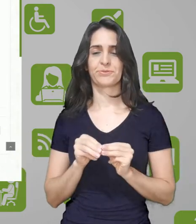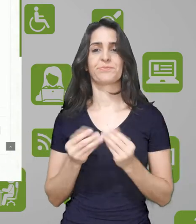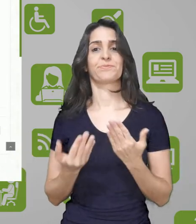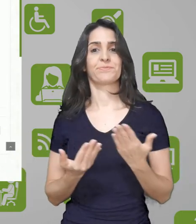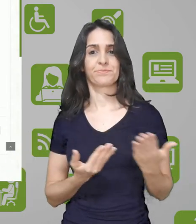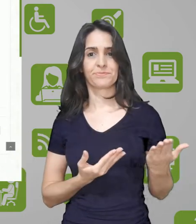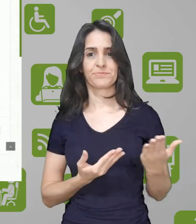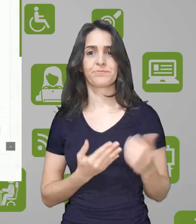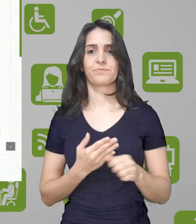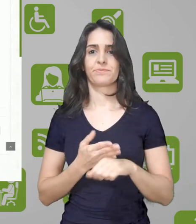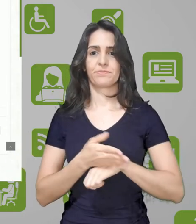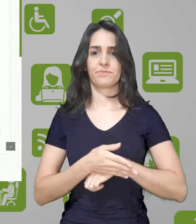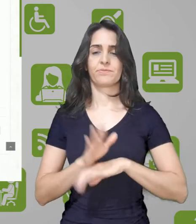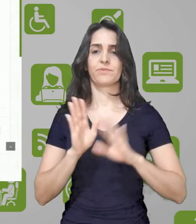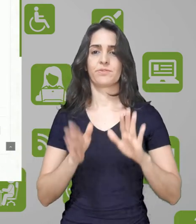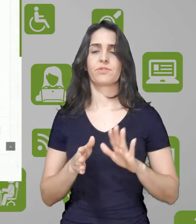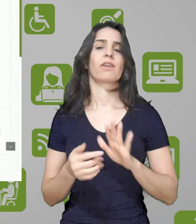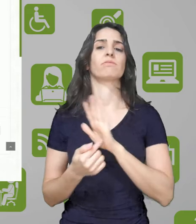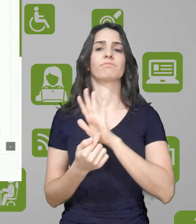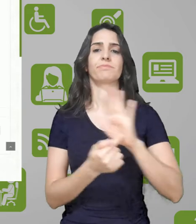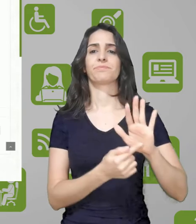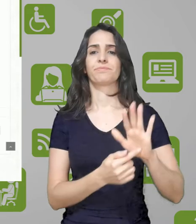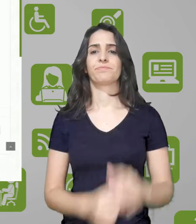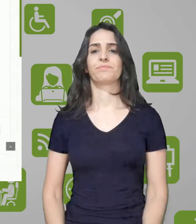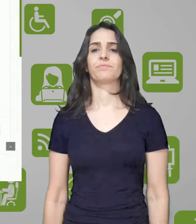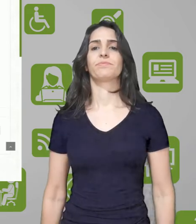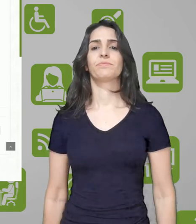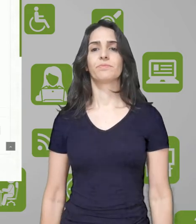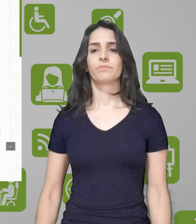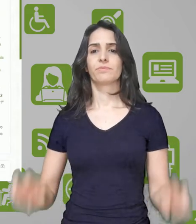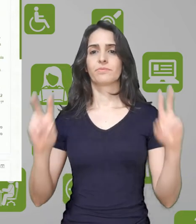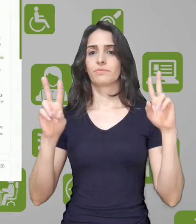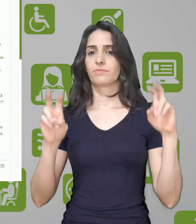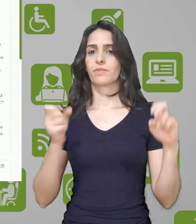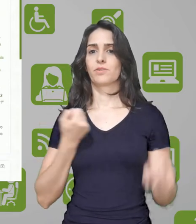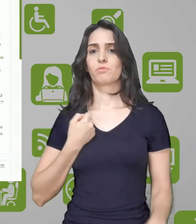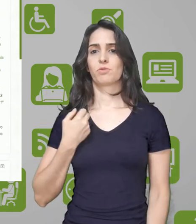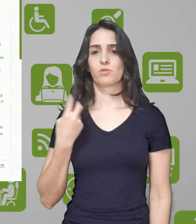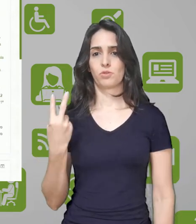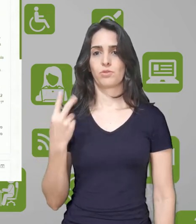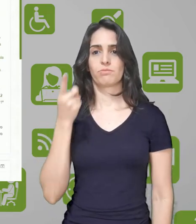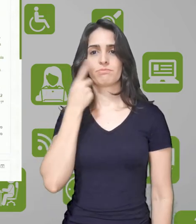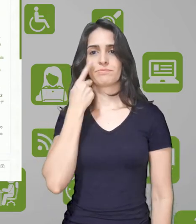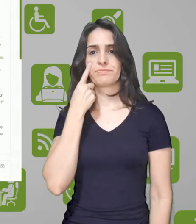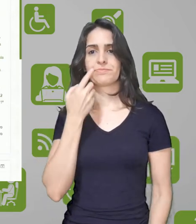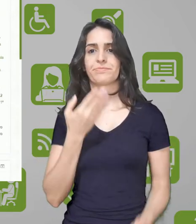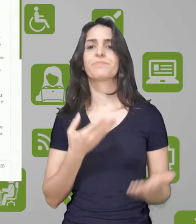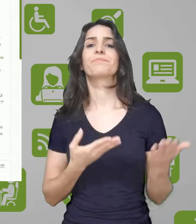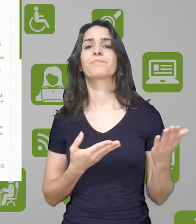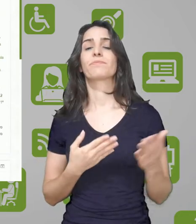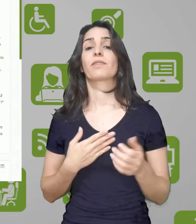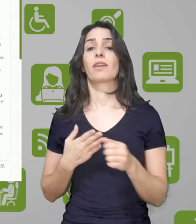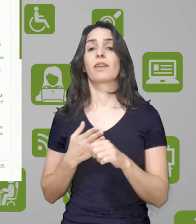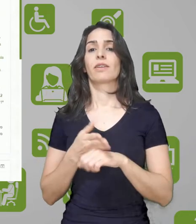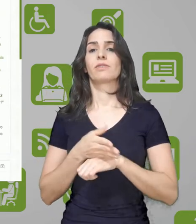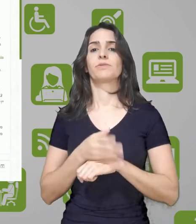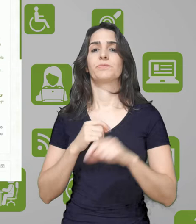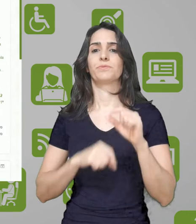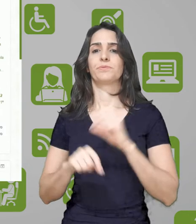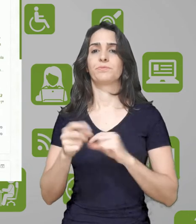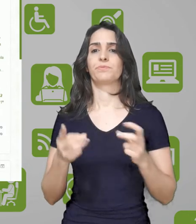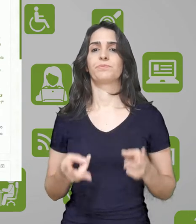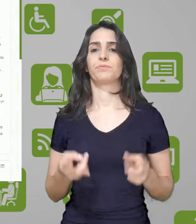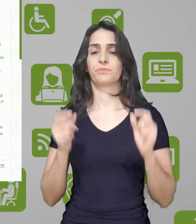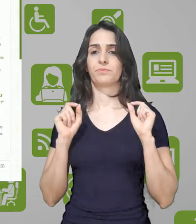está configurado de exemplo aqui questionário tema dois quando você entra no questionário você vai ver